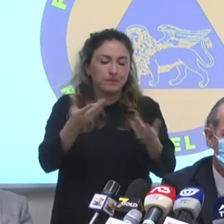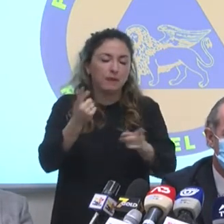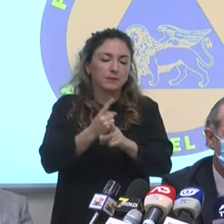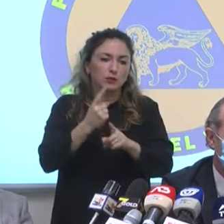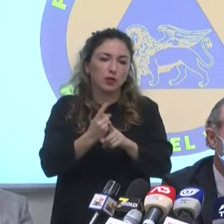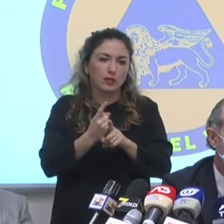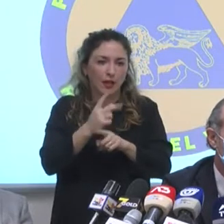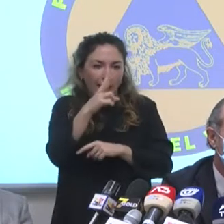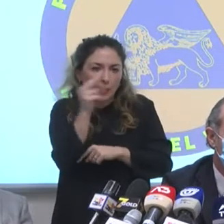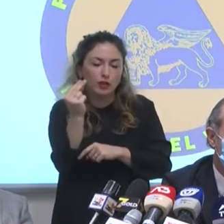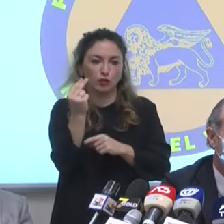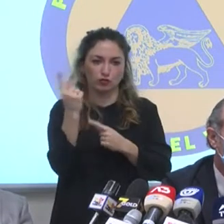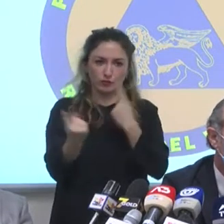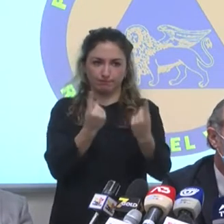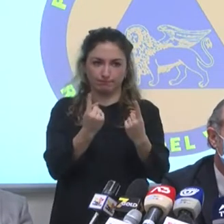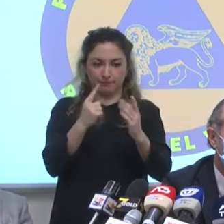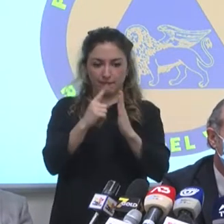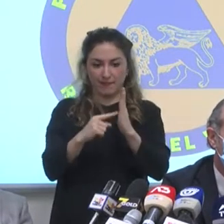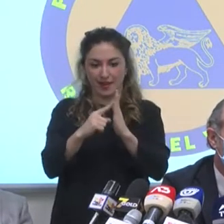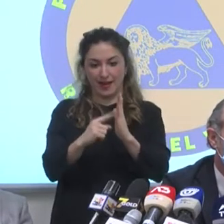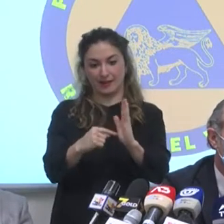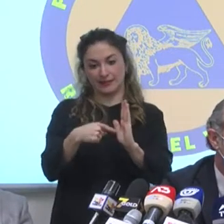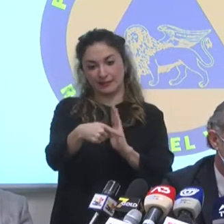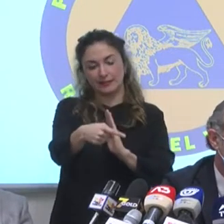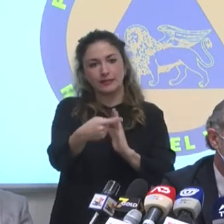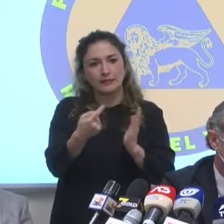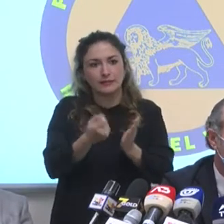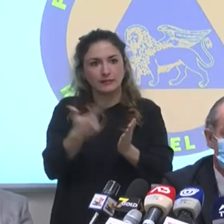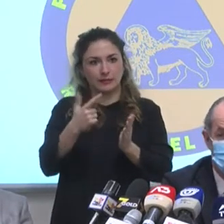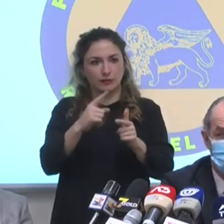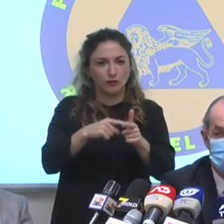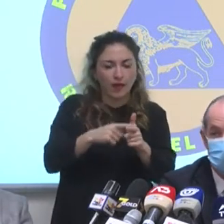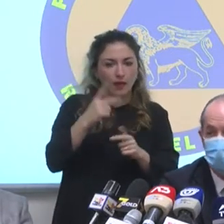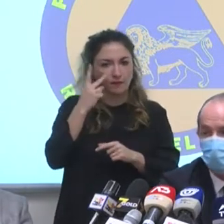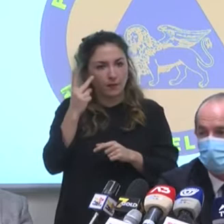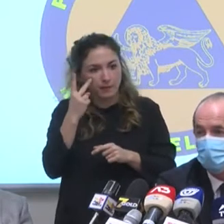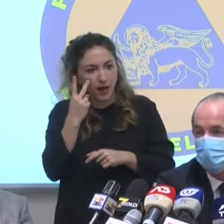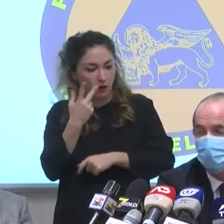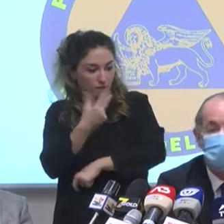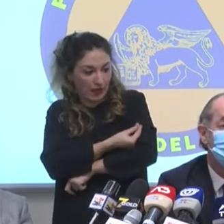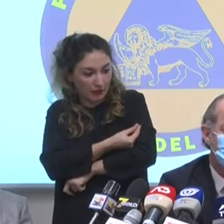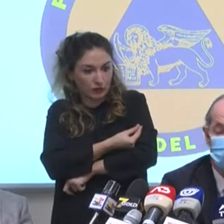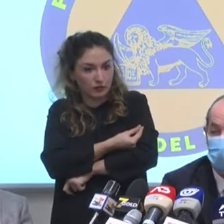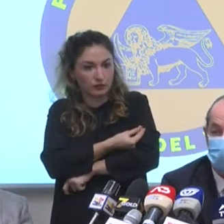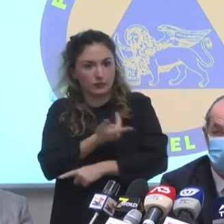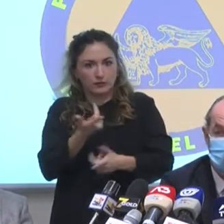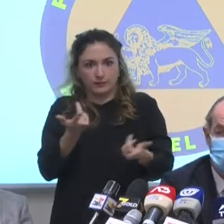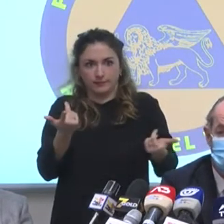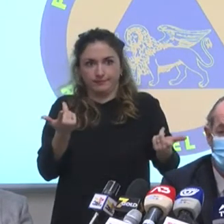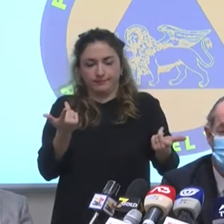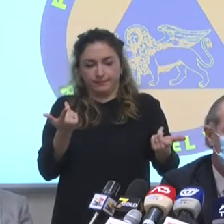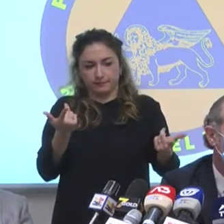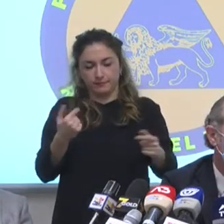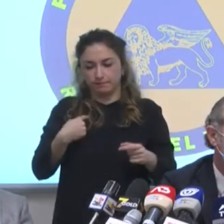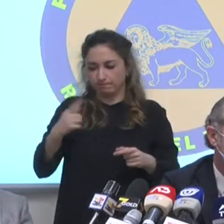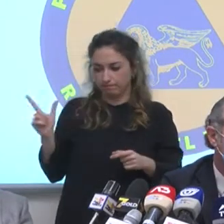obiettivi. Sono mesi cruciali che sono quelli, diciamo, di gennaio-febbraio delle vaccinazioni e valuteremo, guarda, io